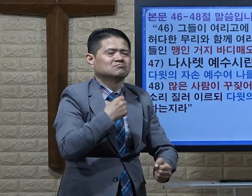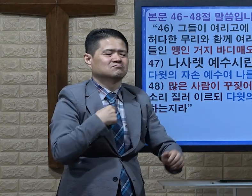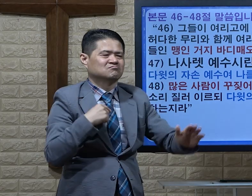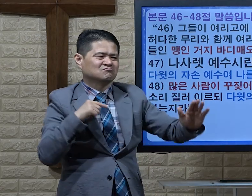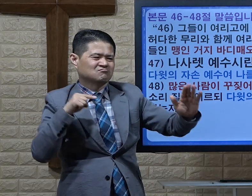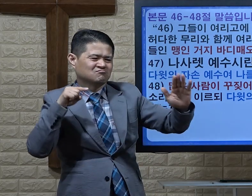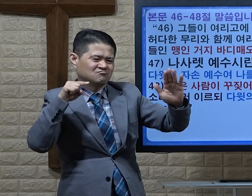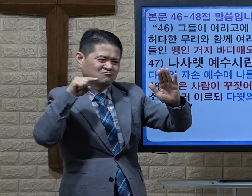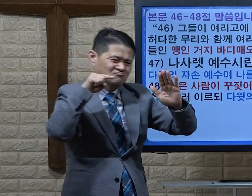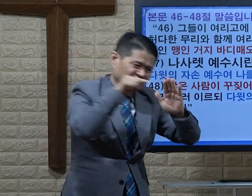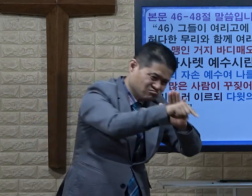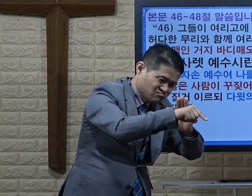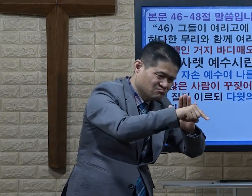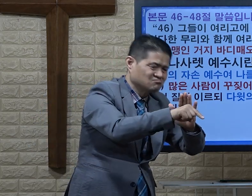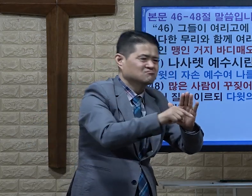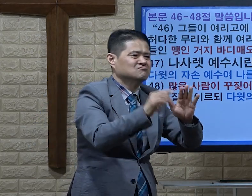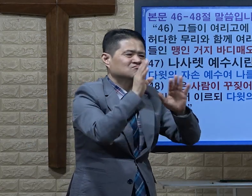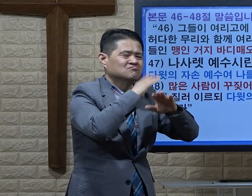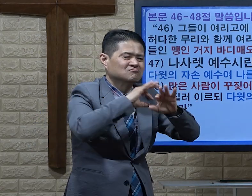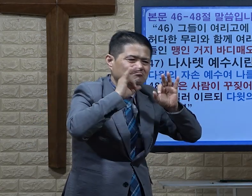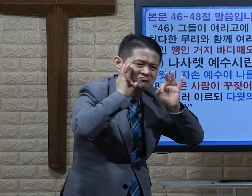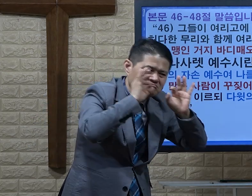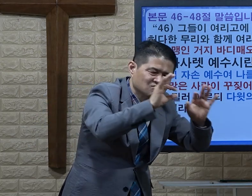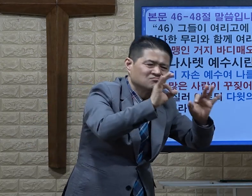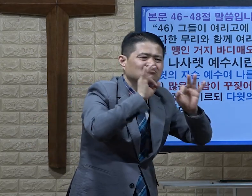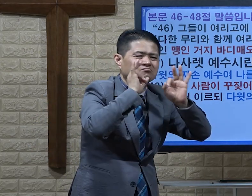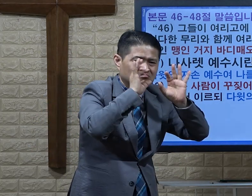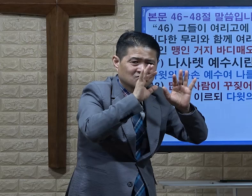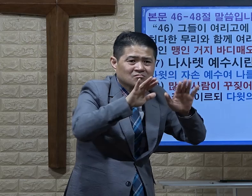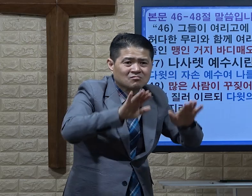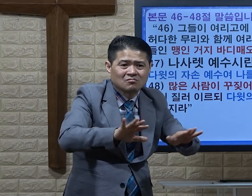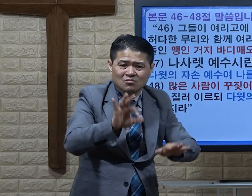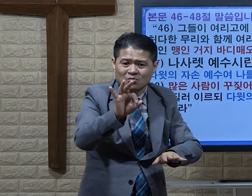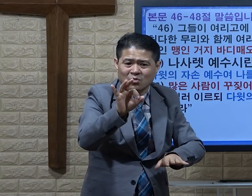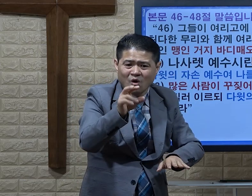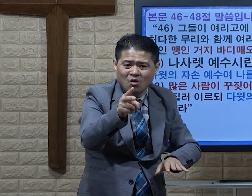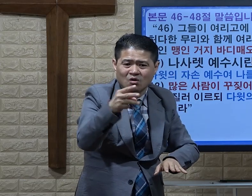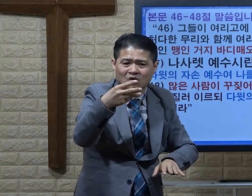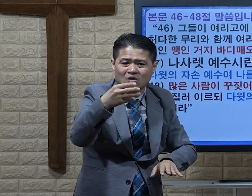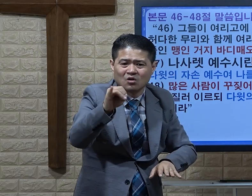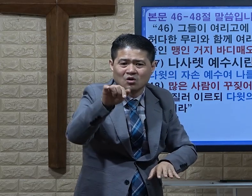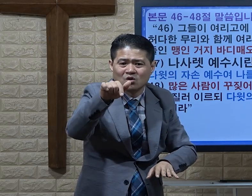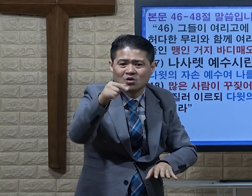예수님께서는 다시금 여리고성에서 복음을 전하고